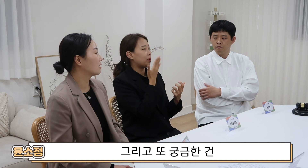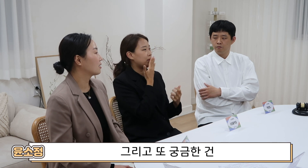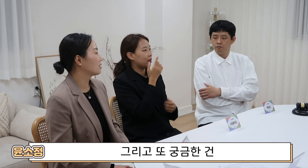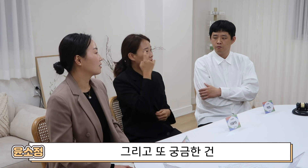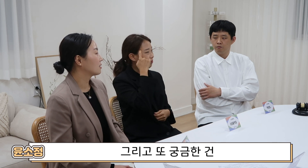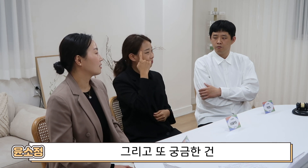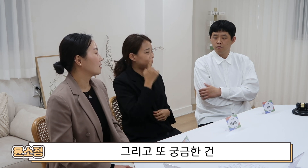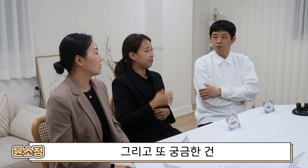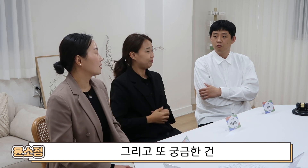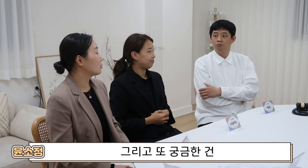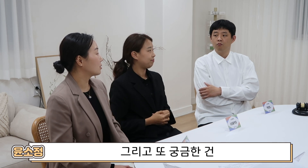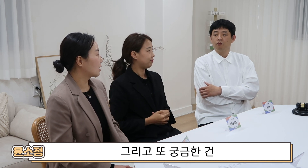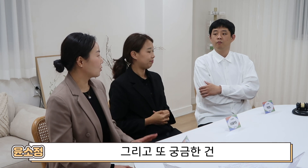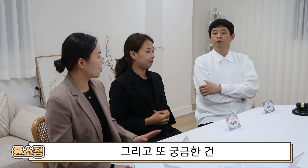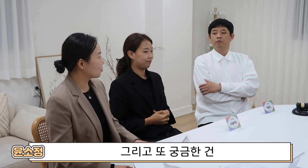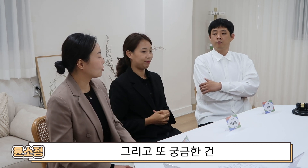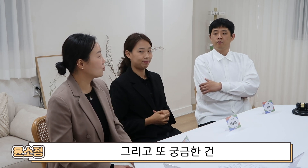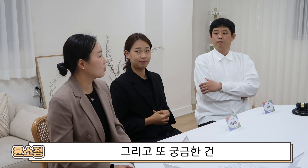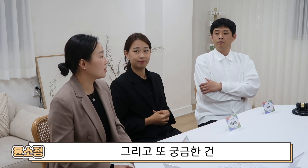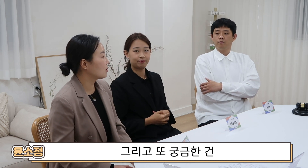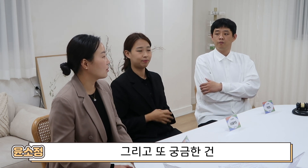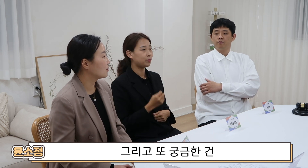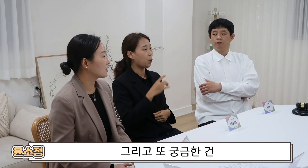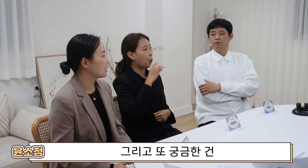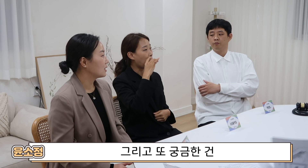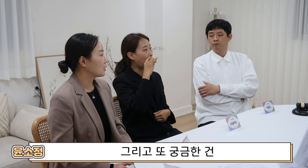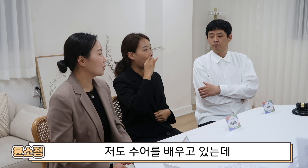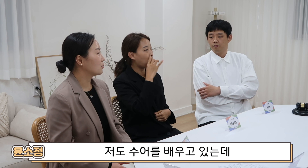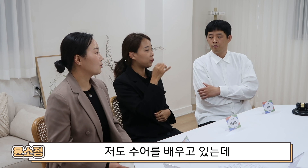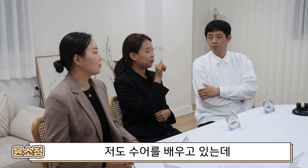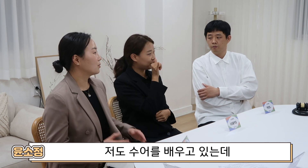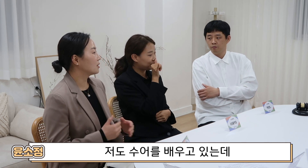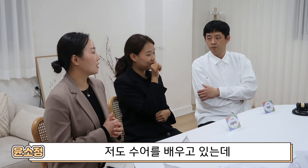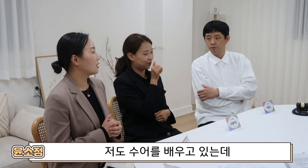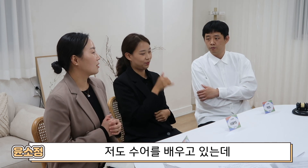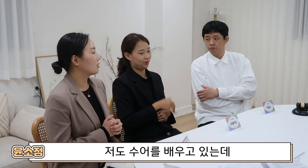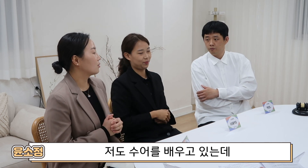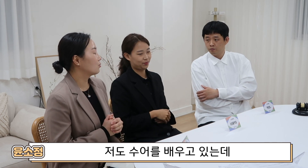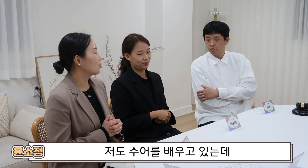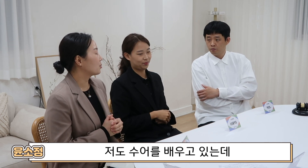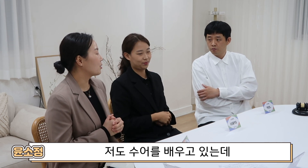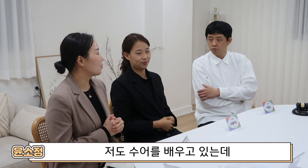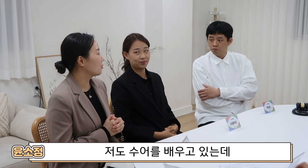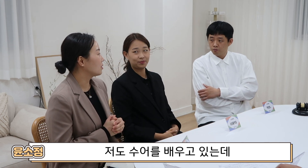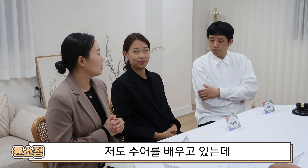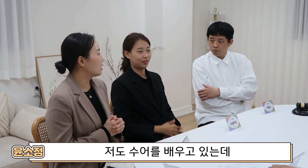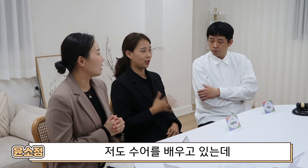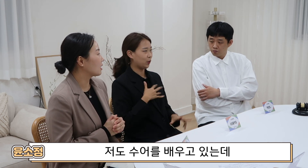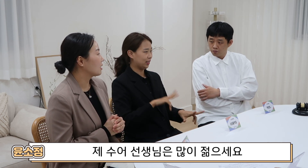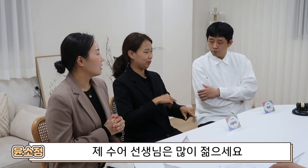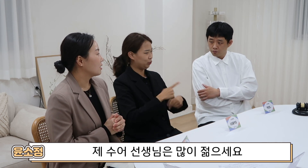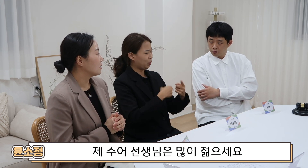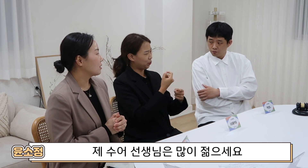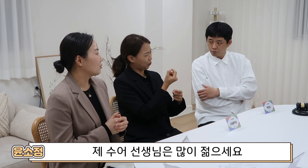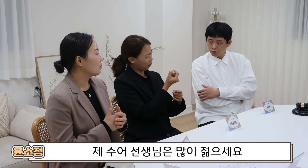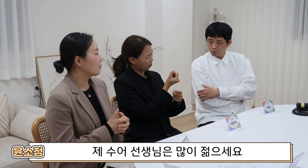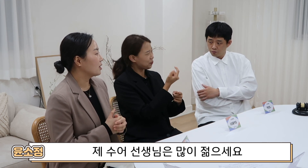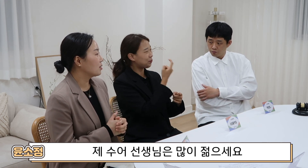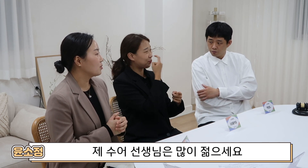그리고 제가 또 궁금한 건 저도 이제 수어를 배우고 있는데 제 수어